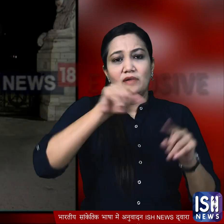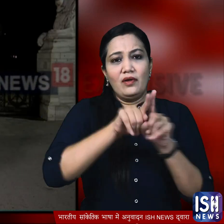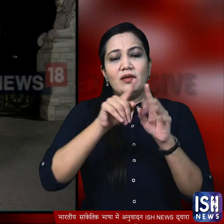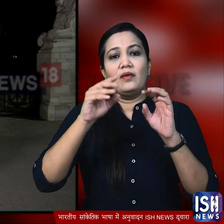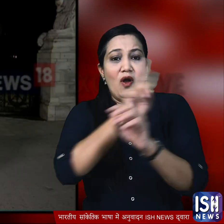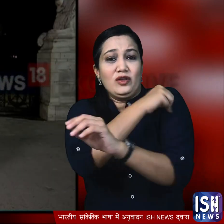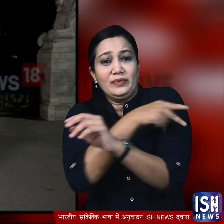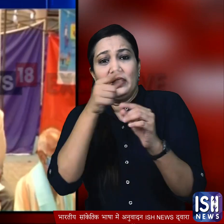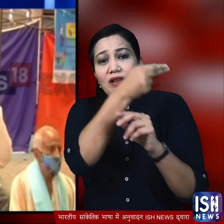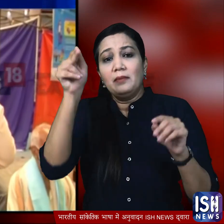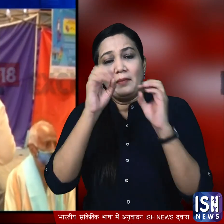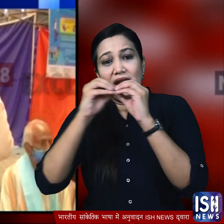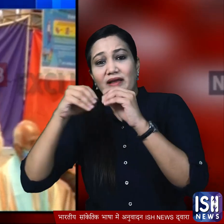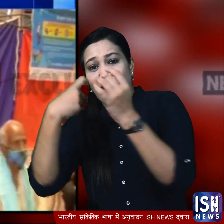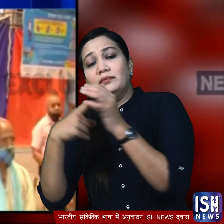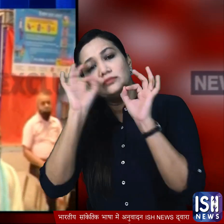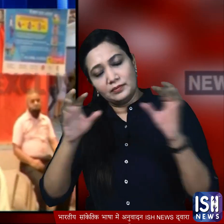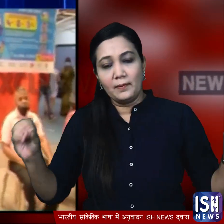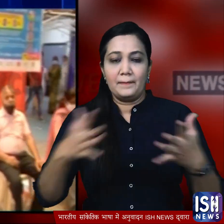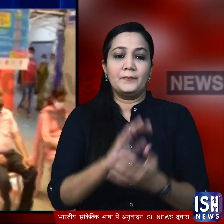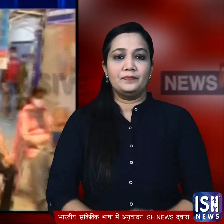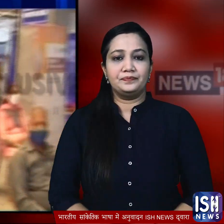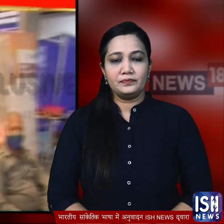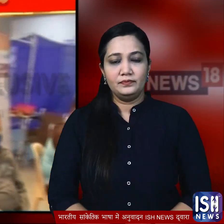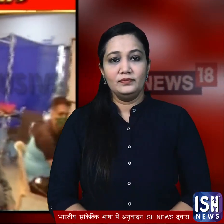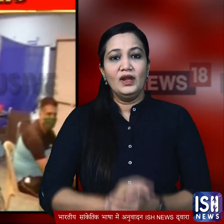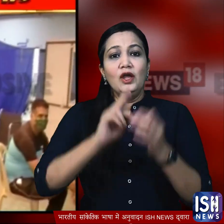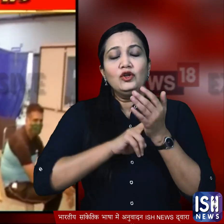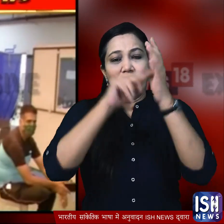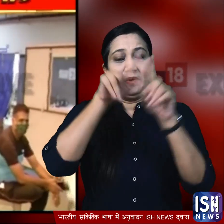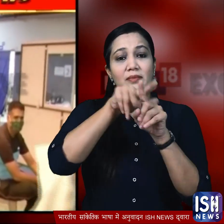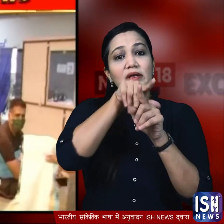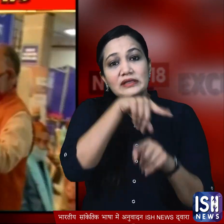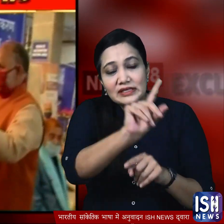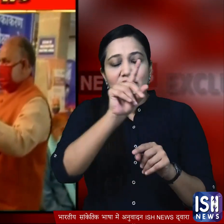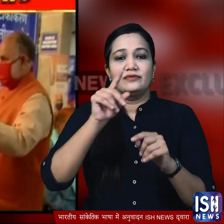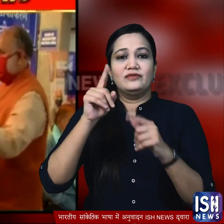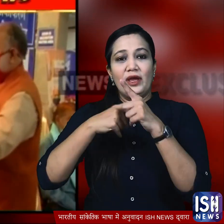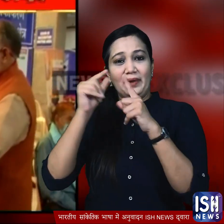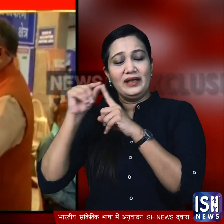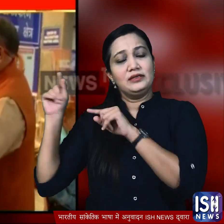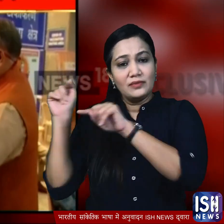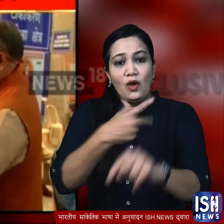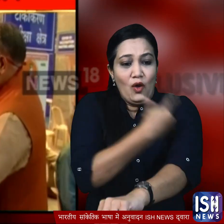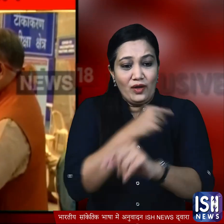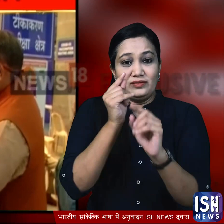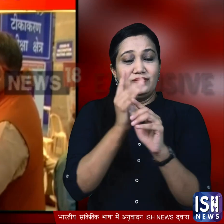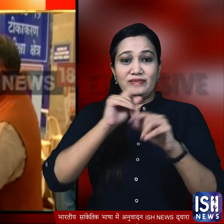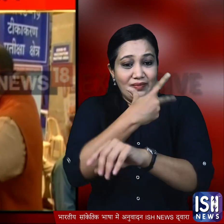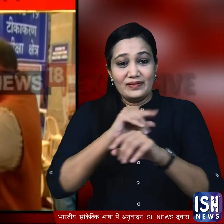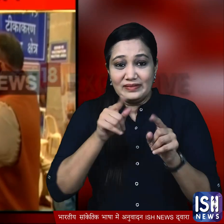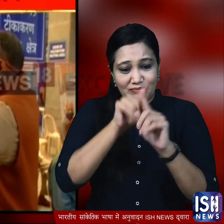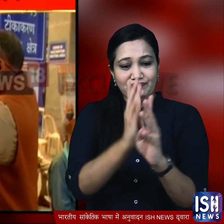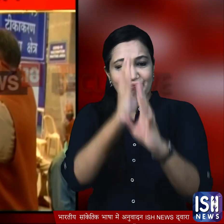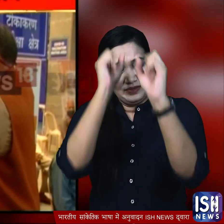बालक राम अस्पताल से की गई, जहां उत्तरी दिल्ली नगर निगम के मेयर जयप्रकाश पहुंचे और जो लोग कोरोना वैक्सीन लगवाने के लिए वहां मौजूद